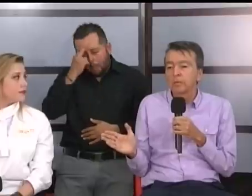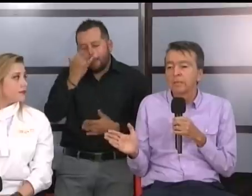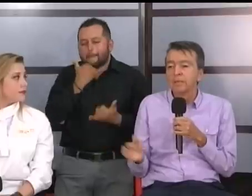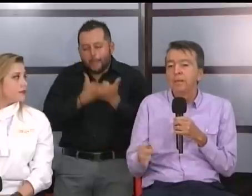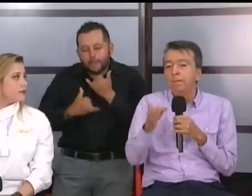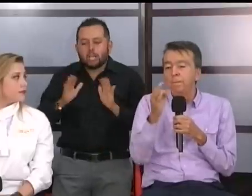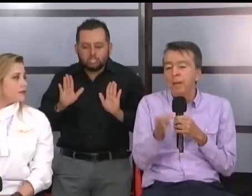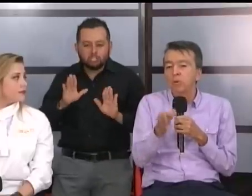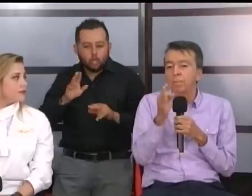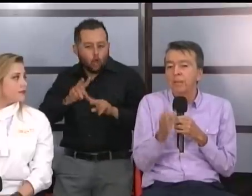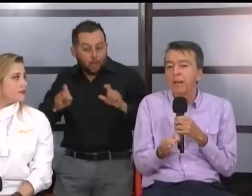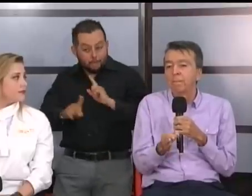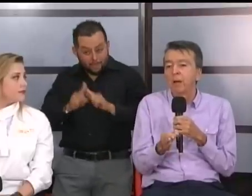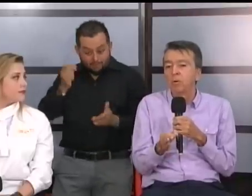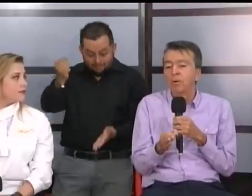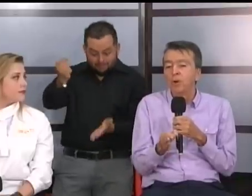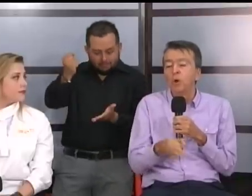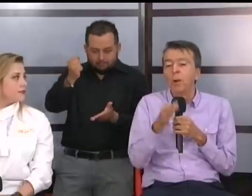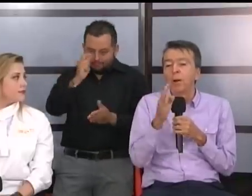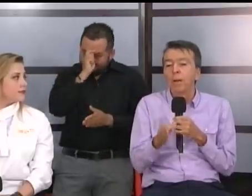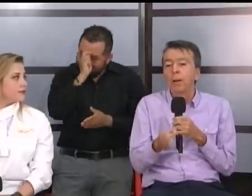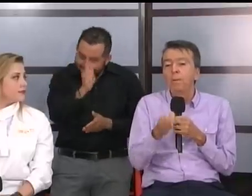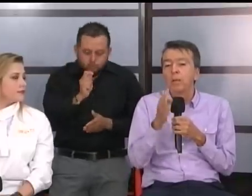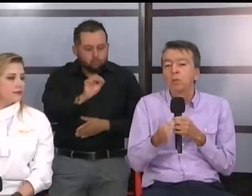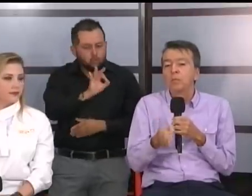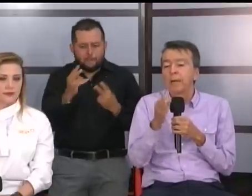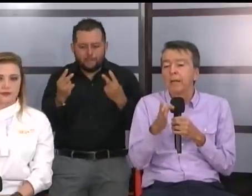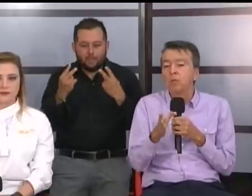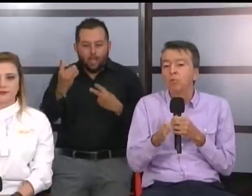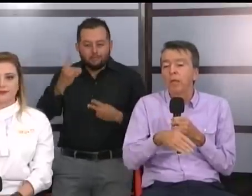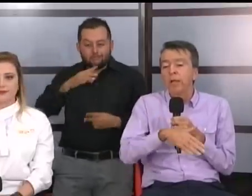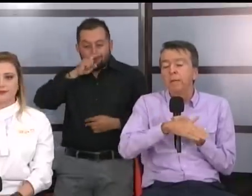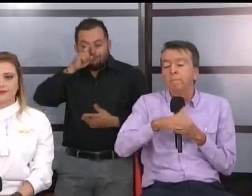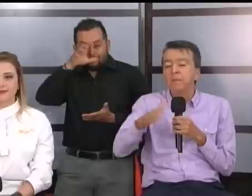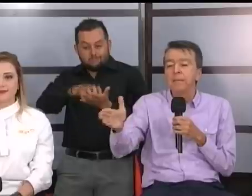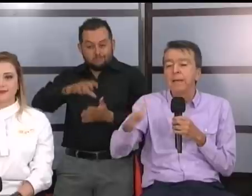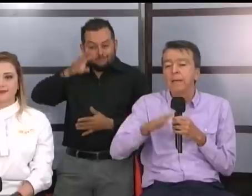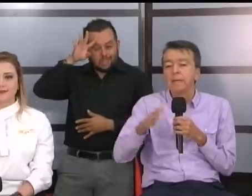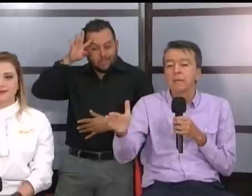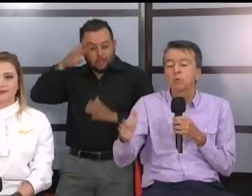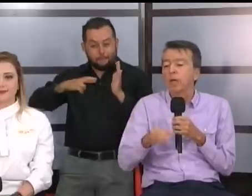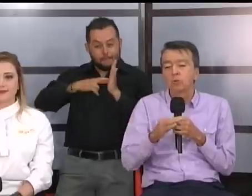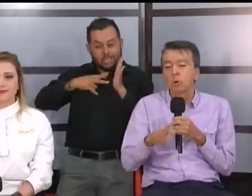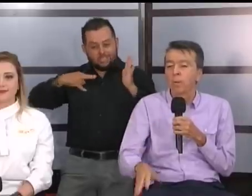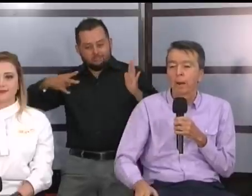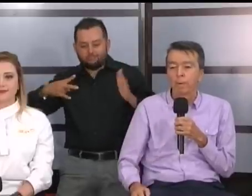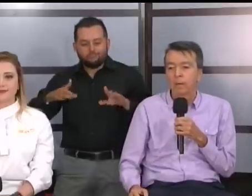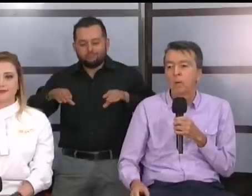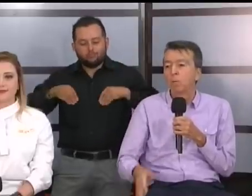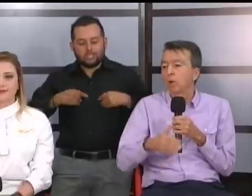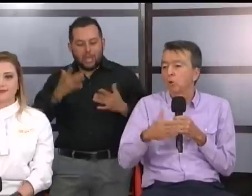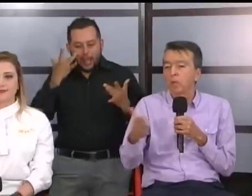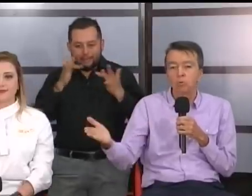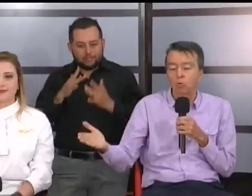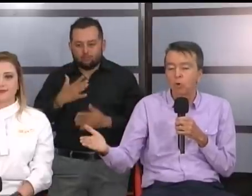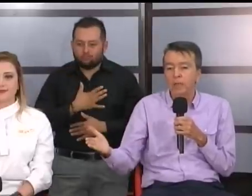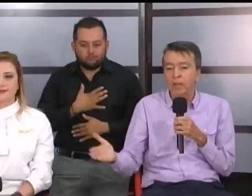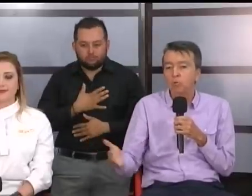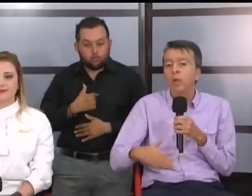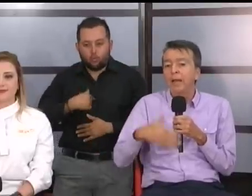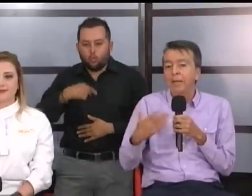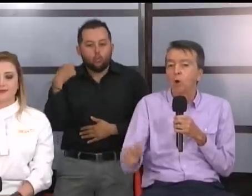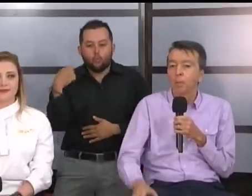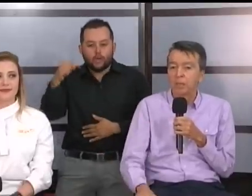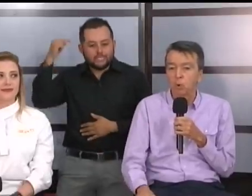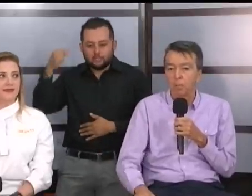otras cosas, menos en meterle la mano. No me van a ver viviendo en cerritos, ni en piscina, ni en esas cosas, eso no me van a ver, porque no soy de